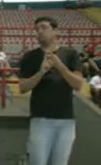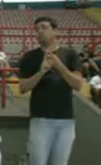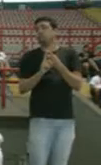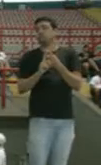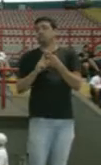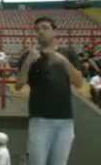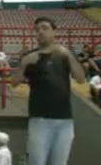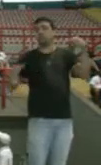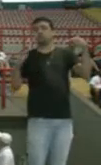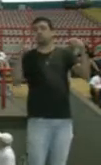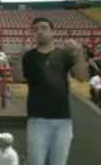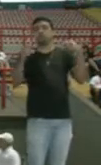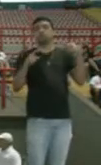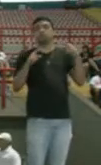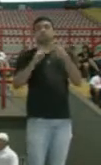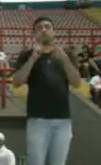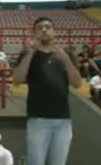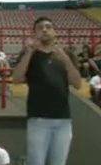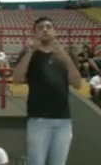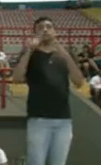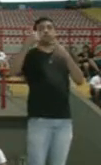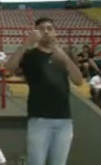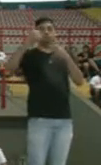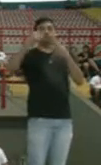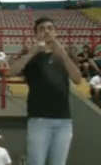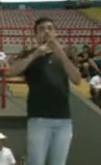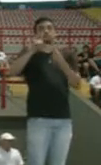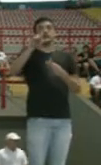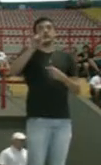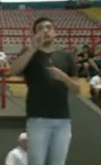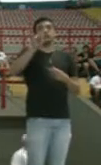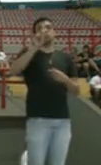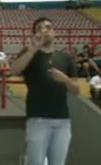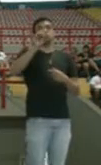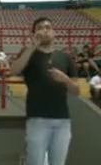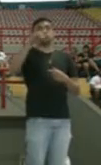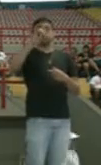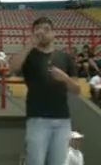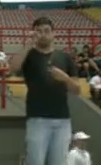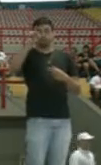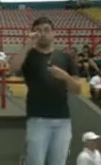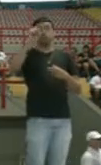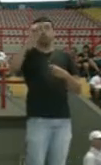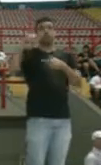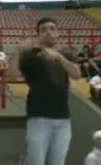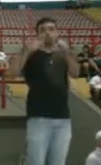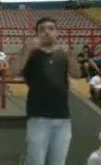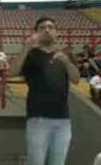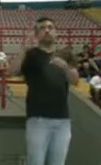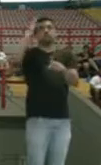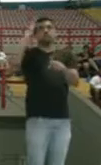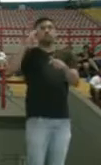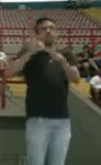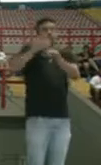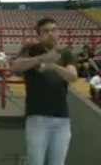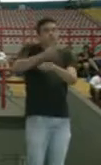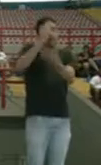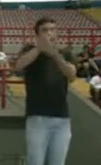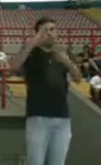Tá aí na Pordila. Vamos lá. Primeiro, ludismo. Os trabalhadores achavam que a exploração